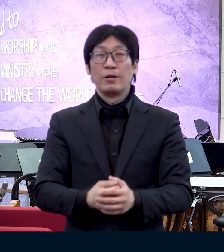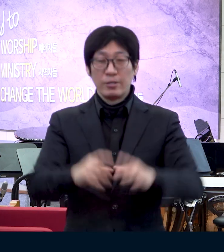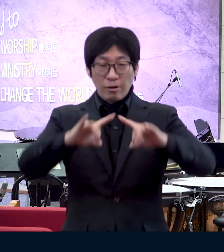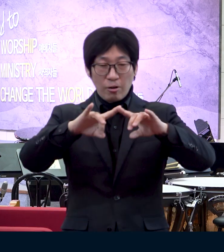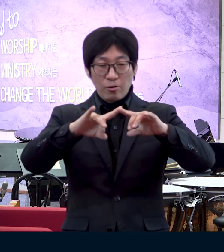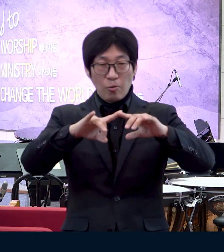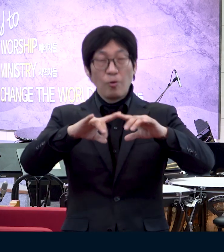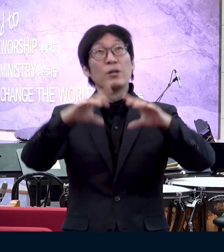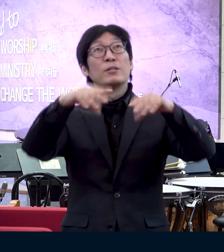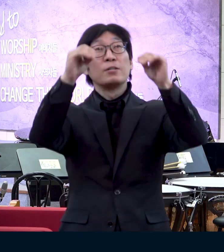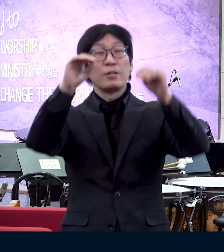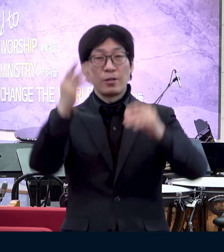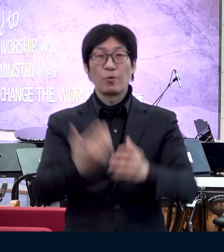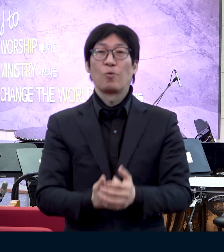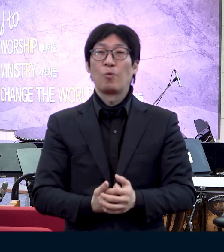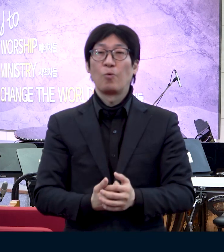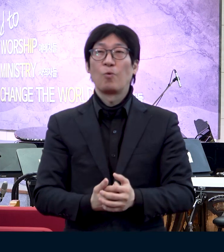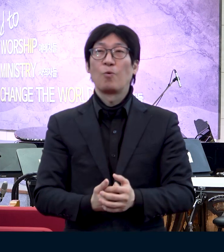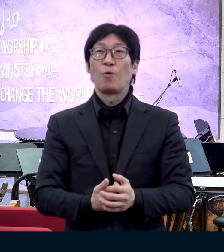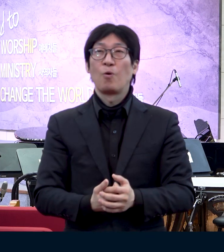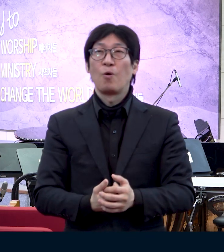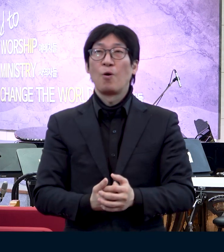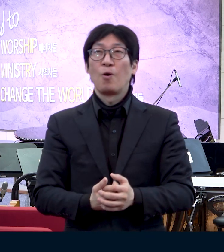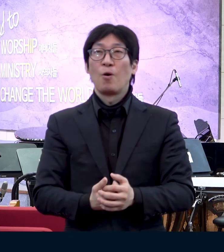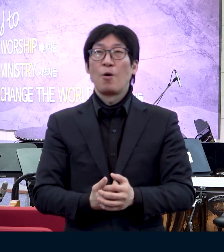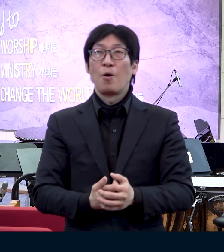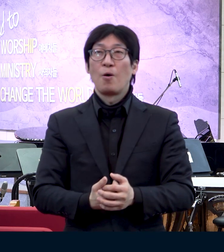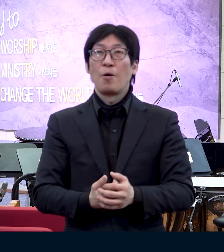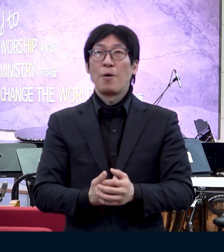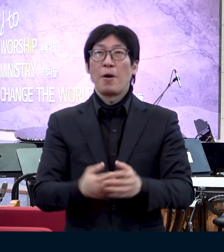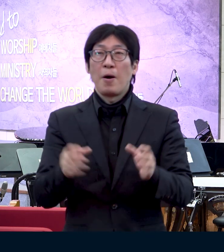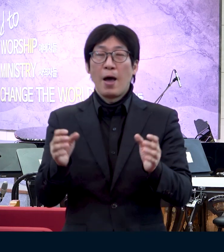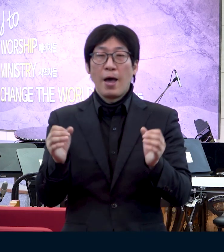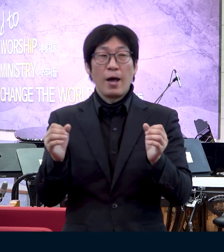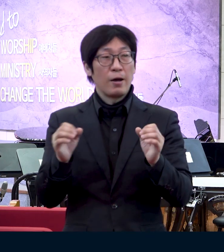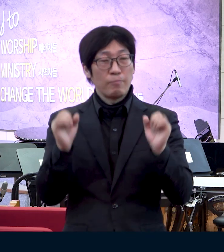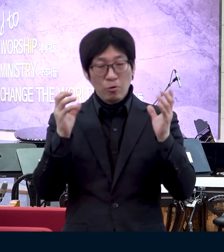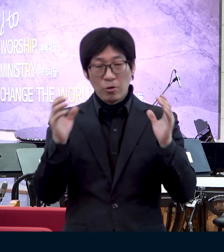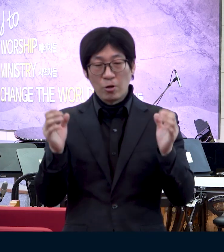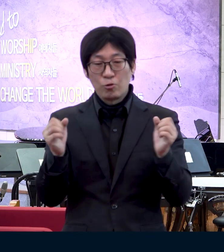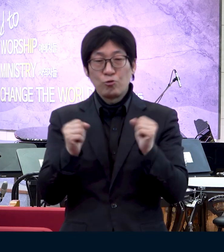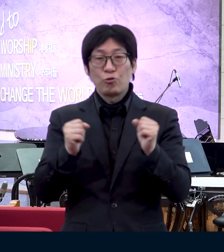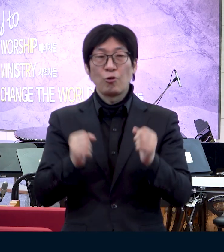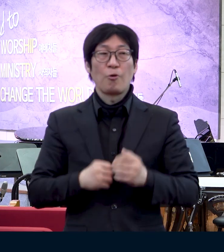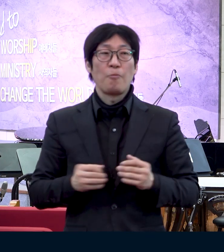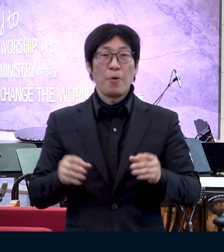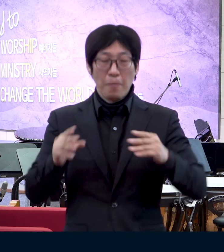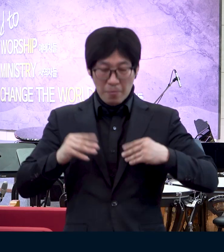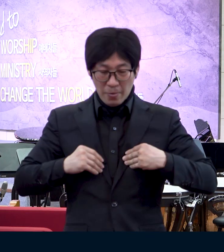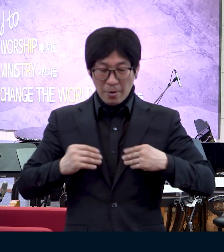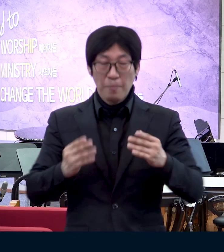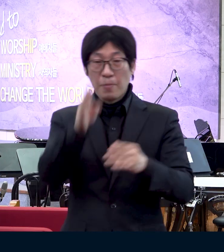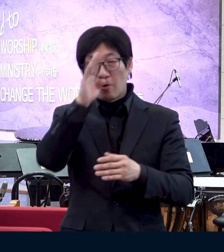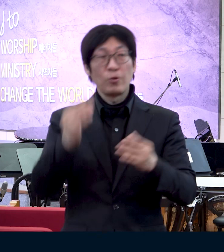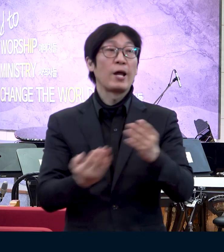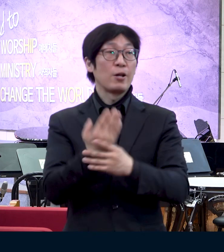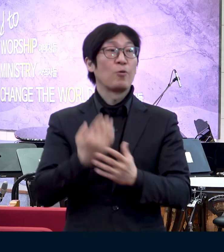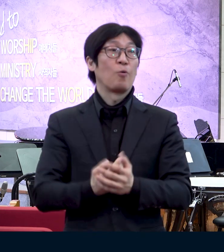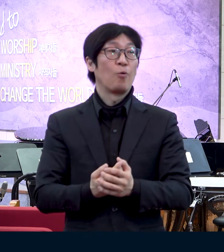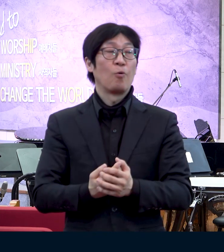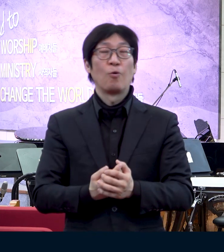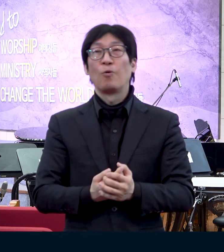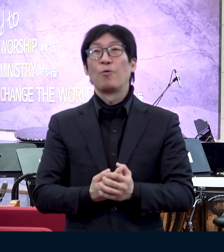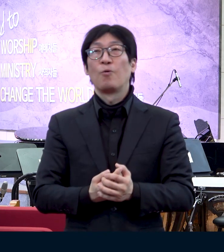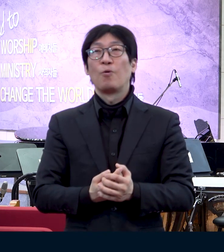전기도 끊기고 그다음에 뭐 연료도 없으니까 막 그러다 보니까 애들이 막 폐렴에 걸리고 그러는 상황이 온